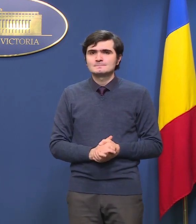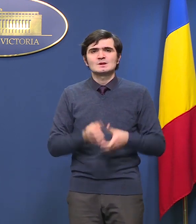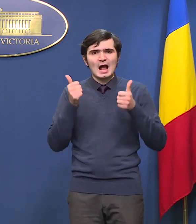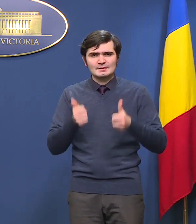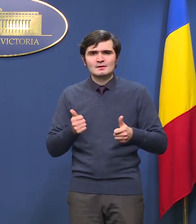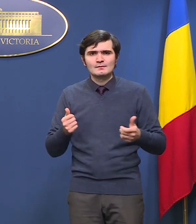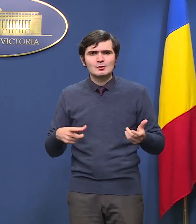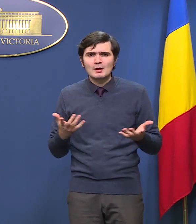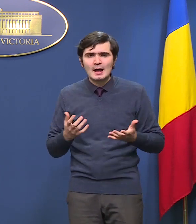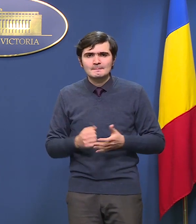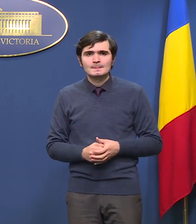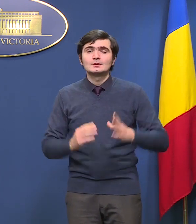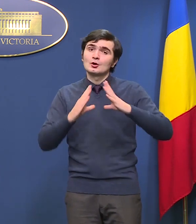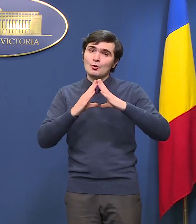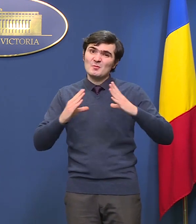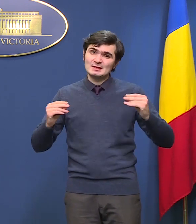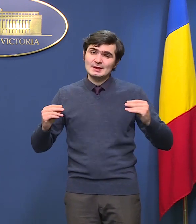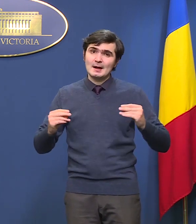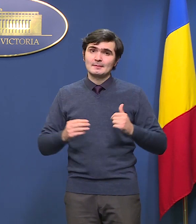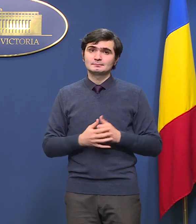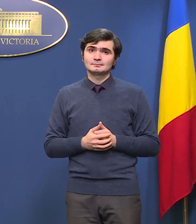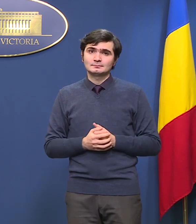Realitatea este că România